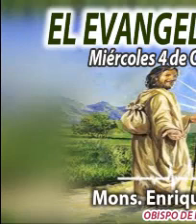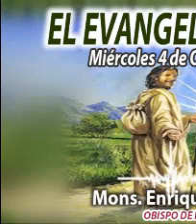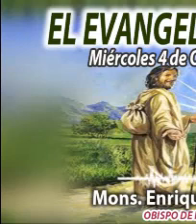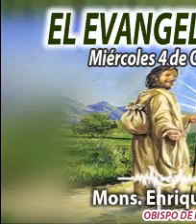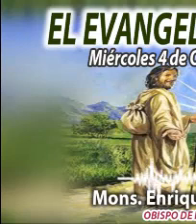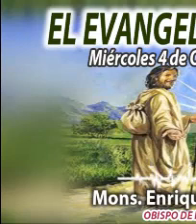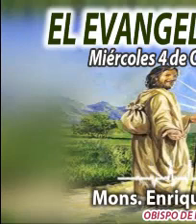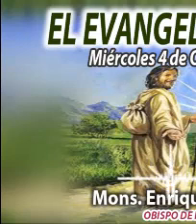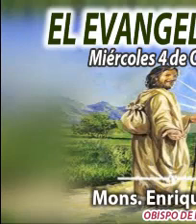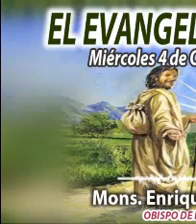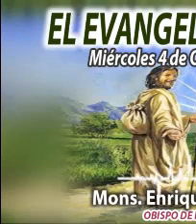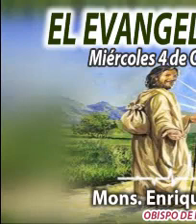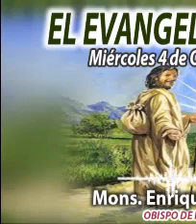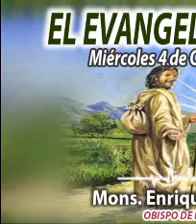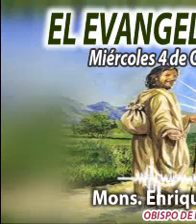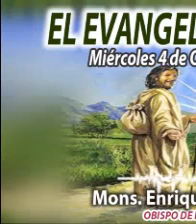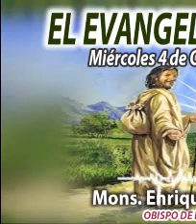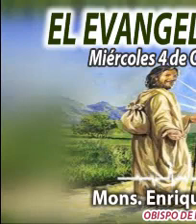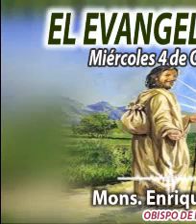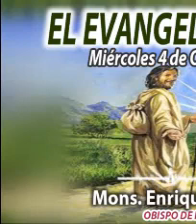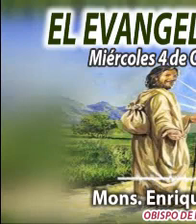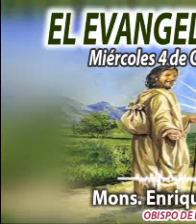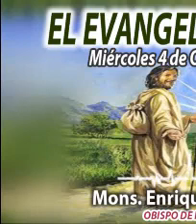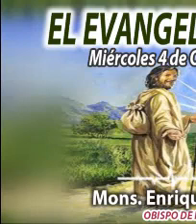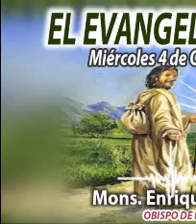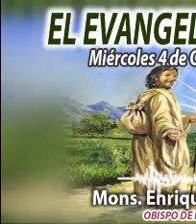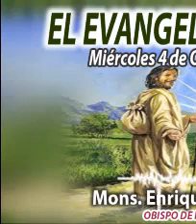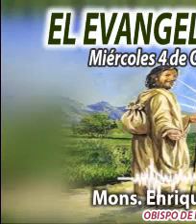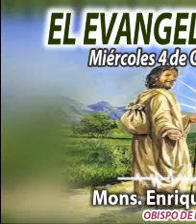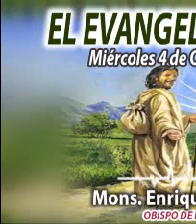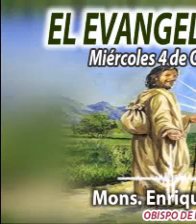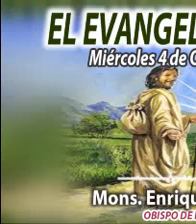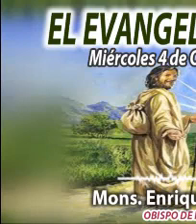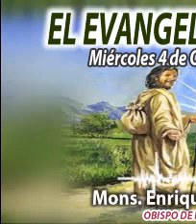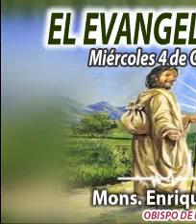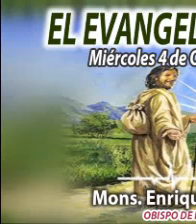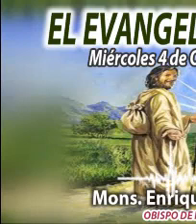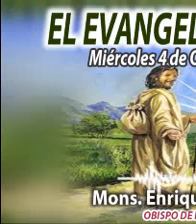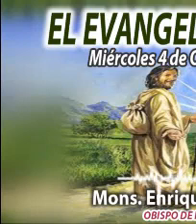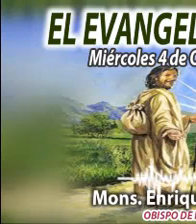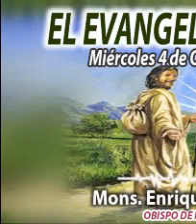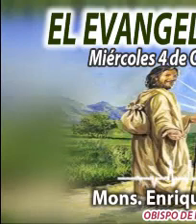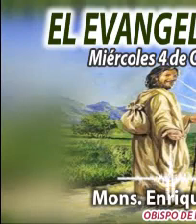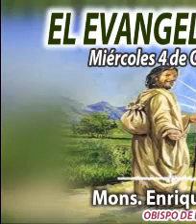Díaz, fortalezcamos nuestra fe. Seamos testigos de Jesús, vivo y resucitado.